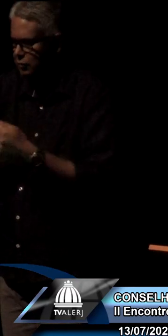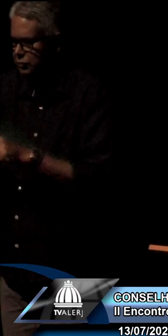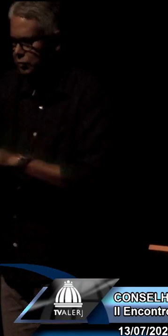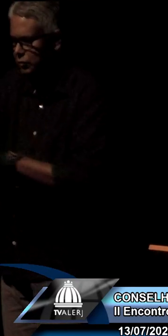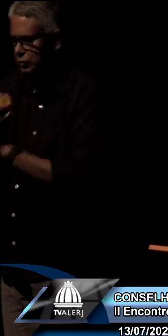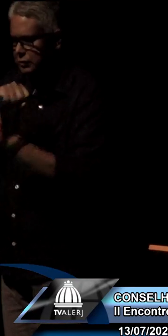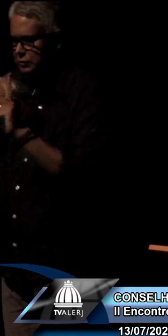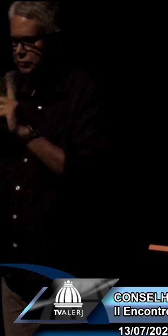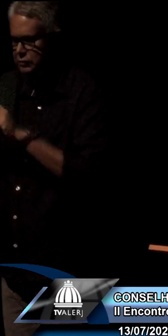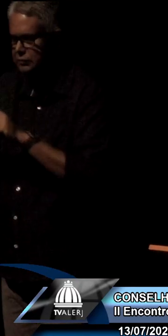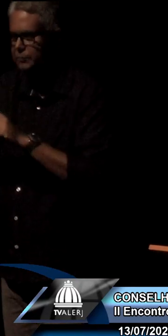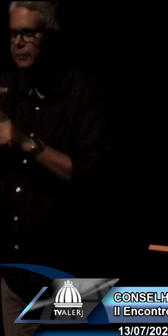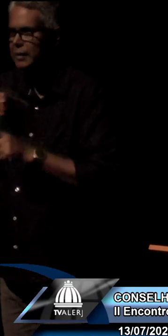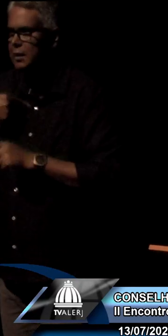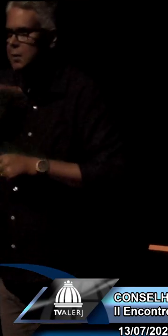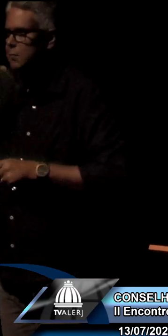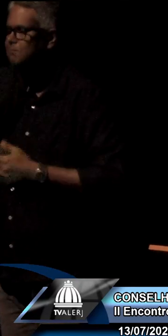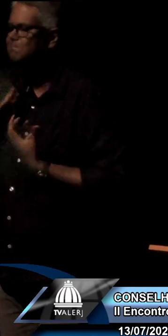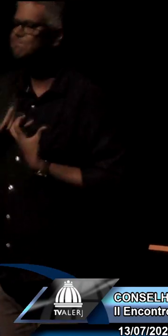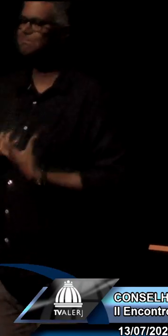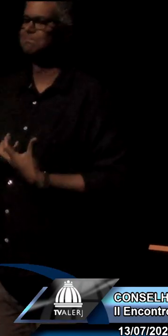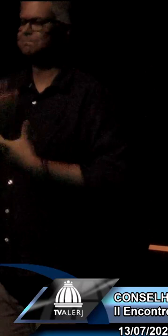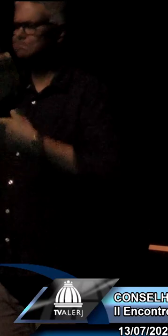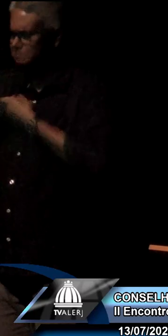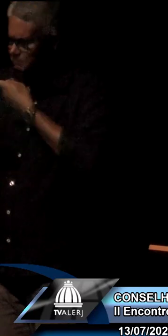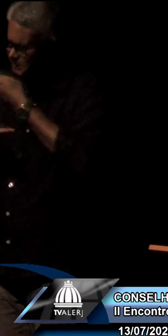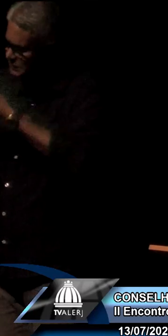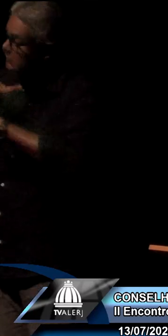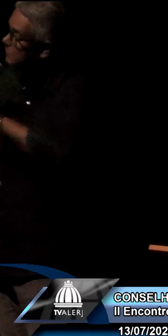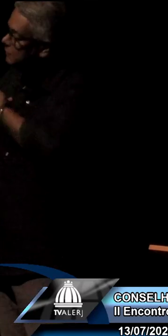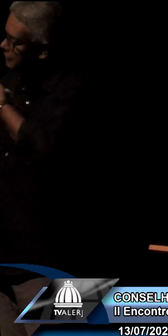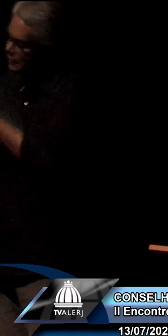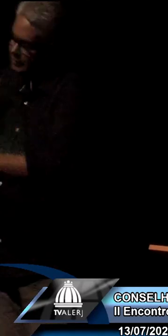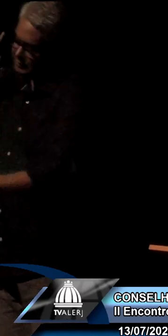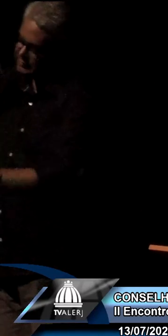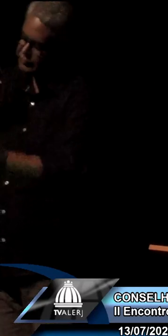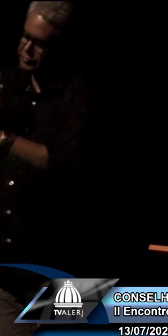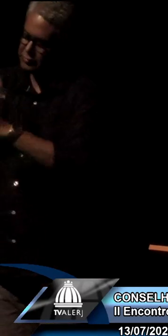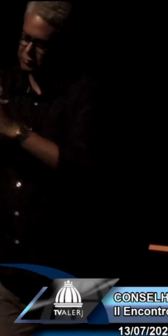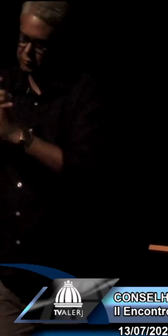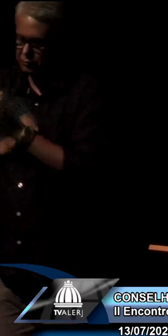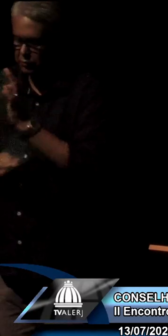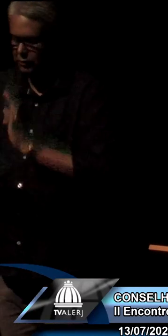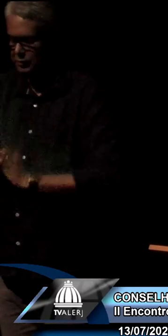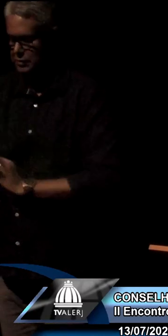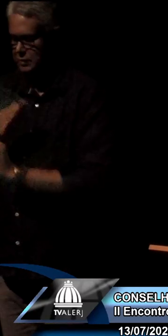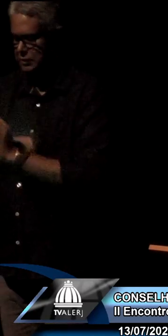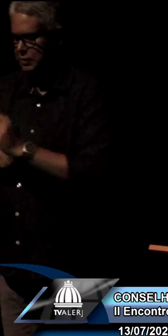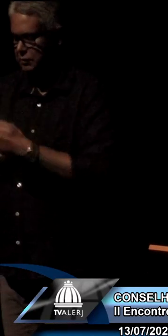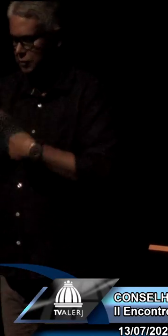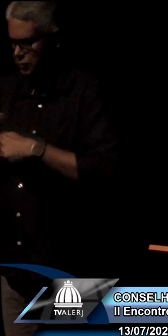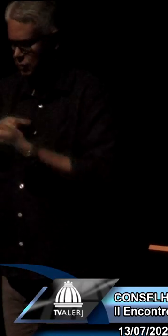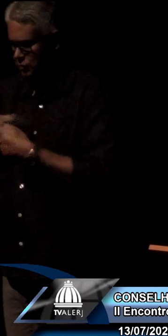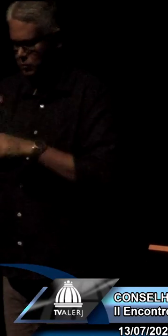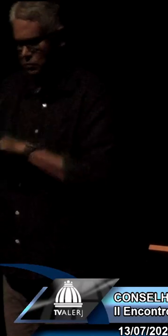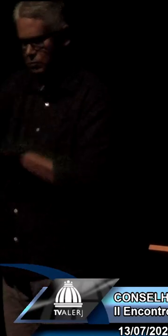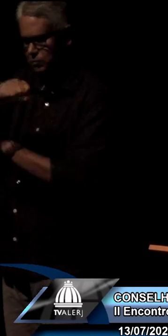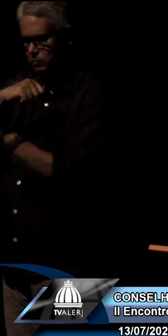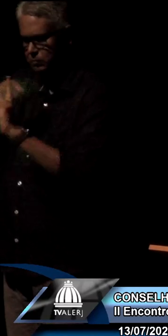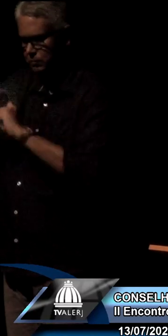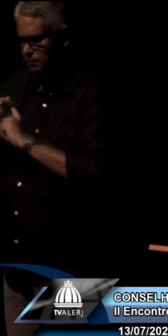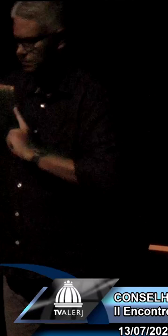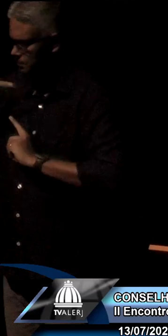eu não não canso de dizer que esse encontro é um encontro organizado pelo controle social é o segundo Encontro Nacional